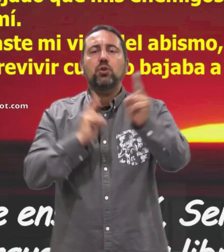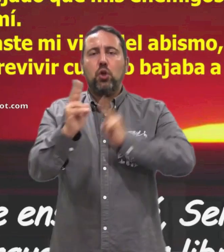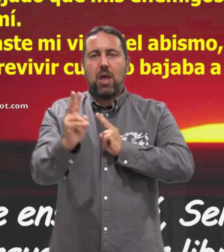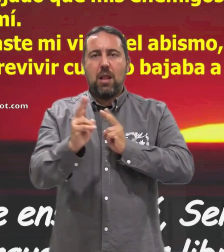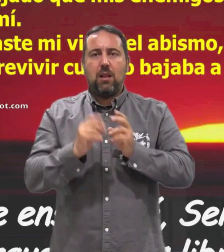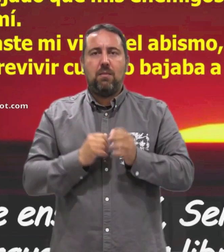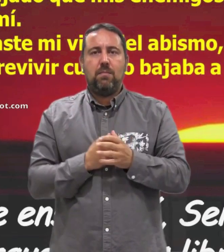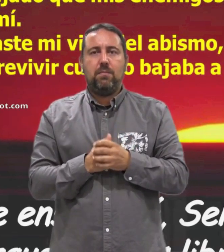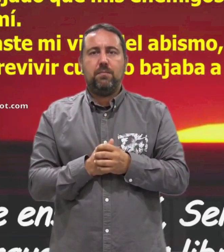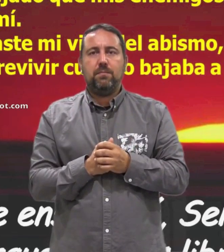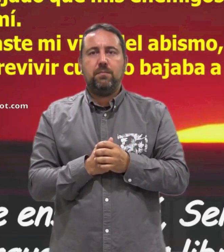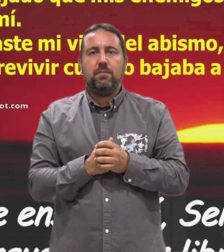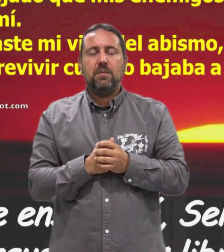Salmo responsorial.